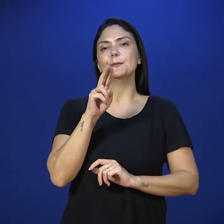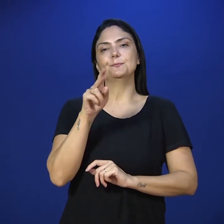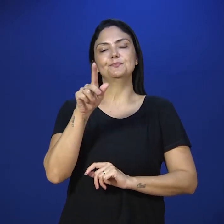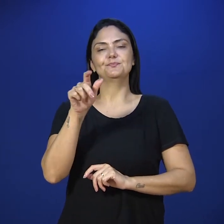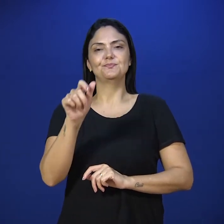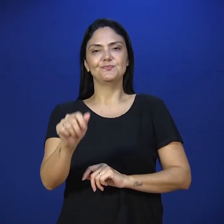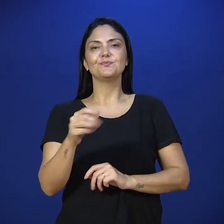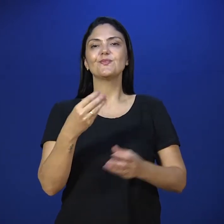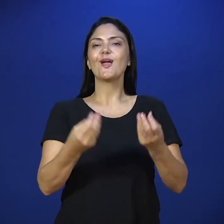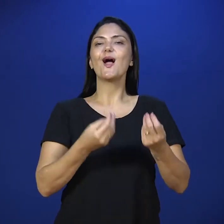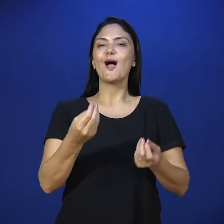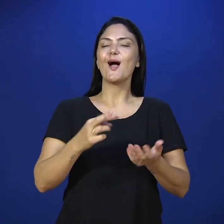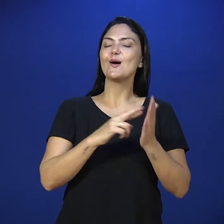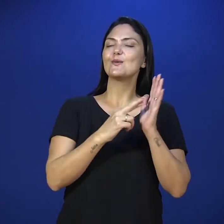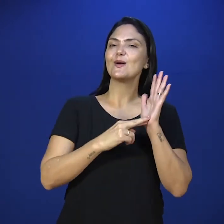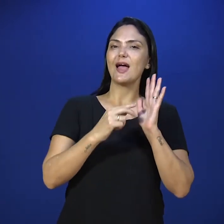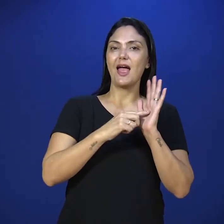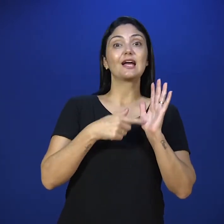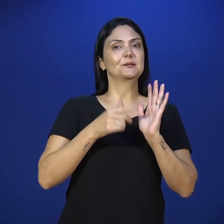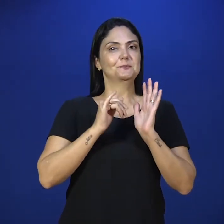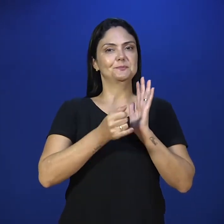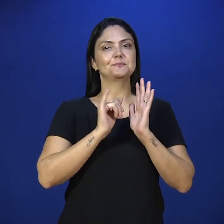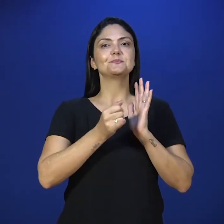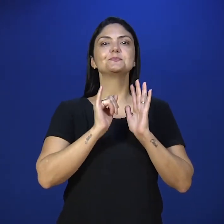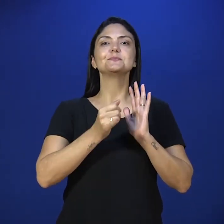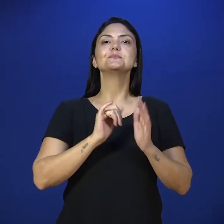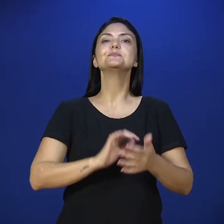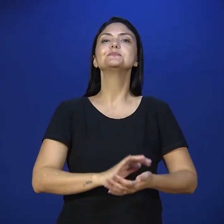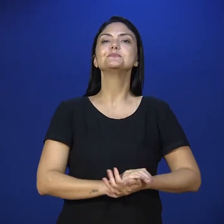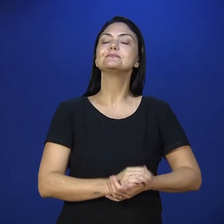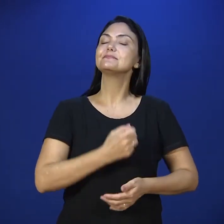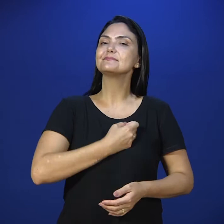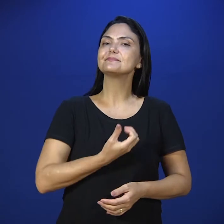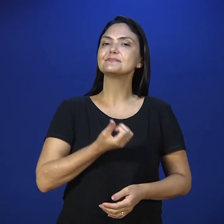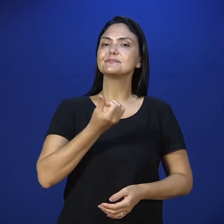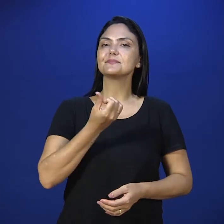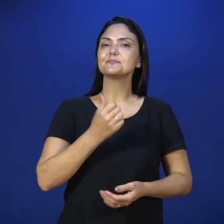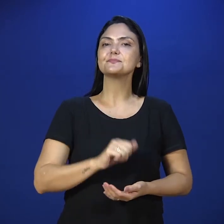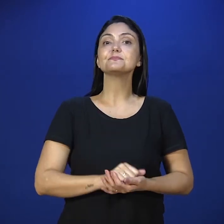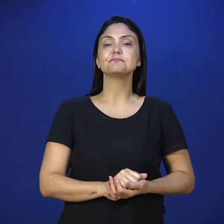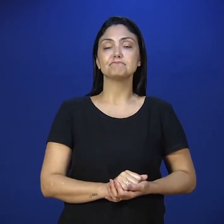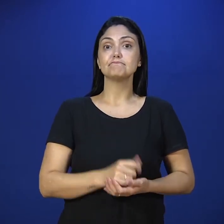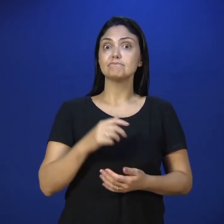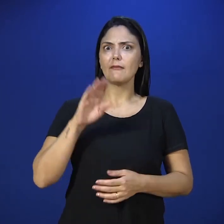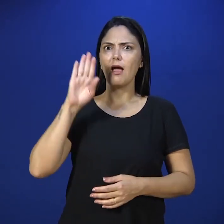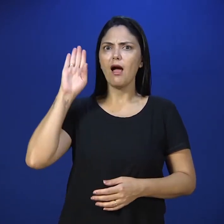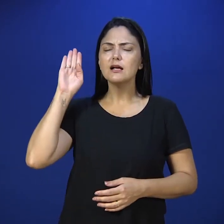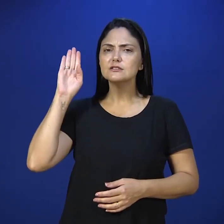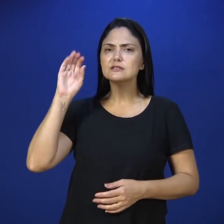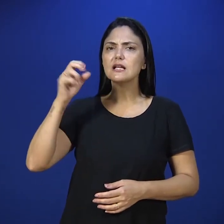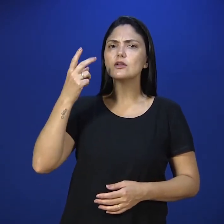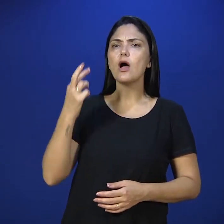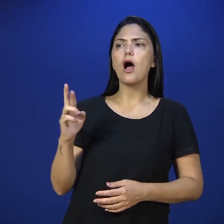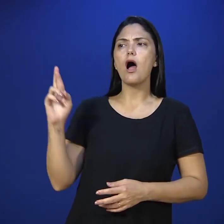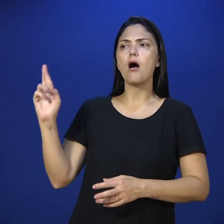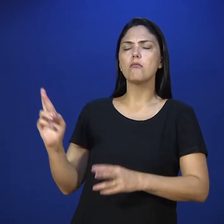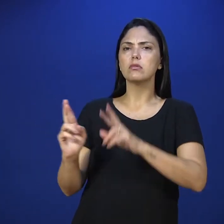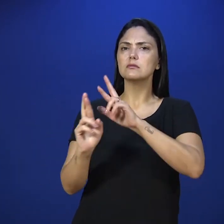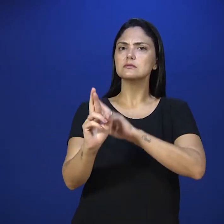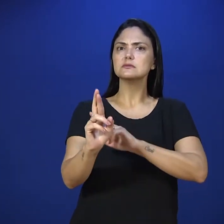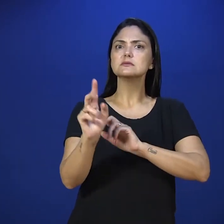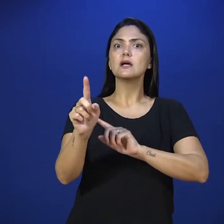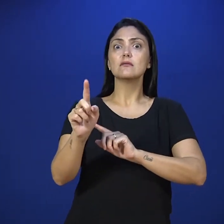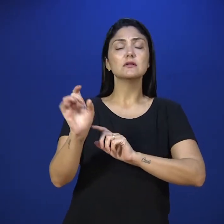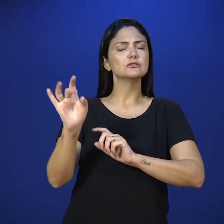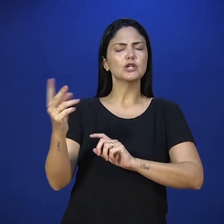vaga, conforme regras deste edital. 6. O candidato ou seu representante legal são